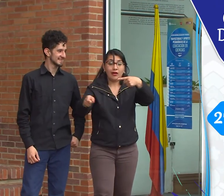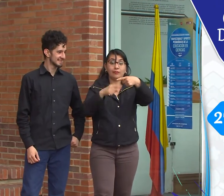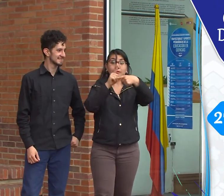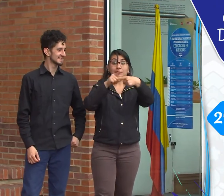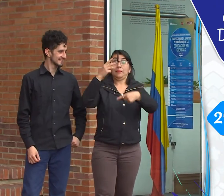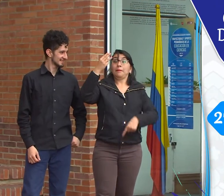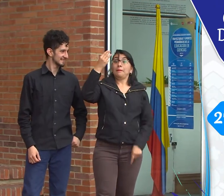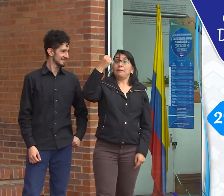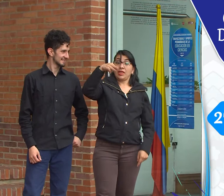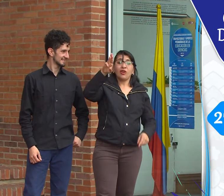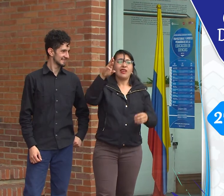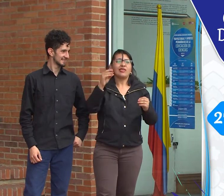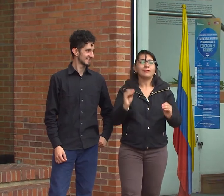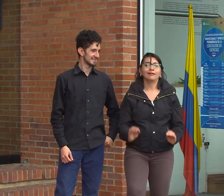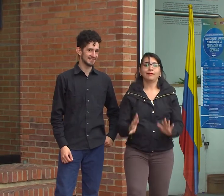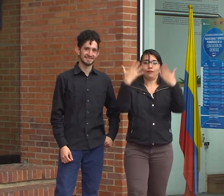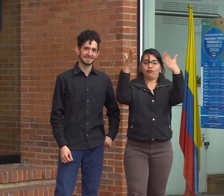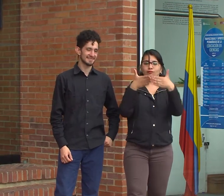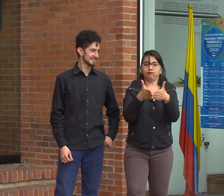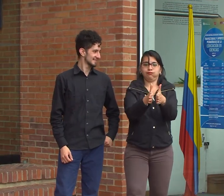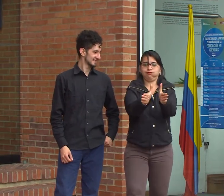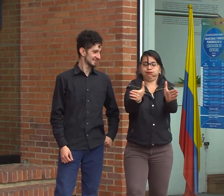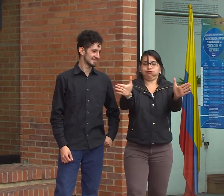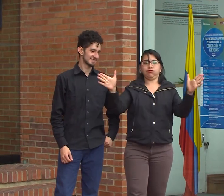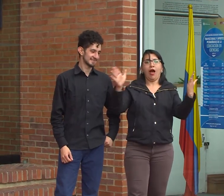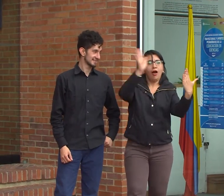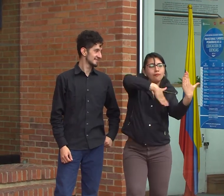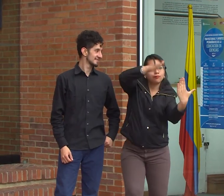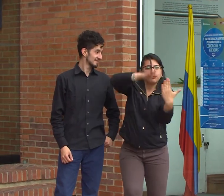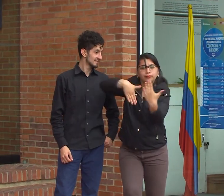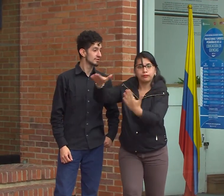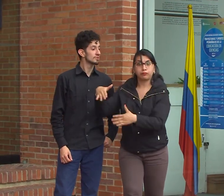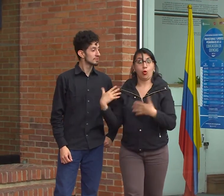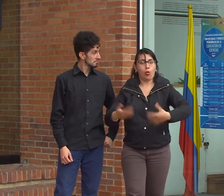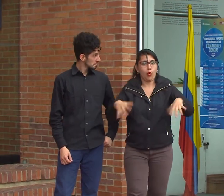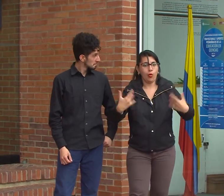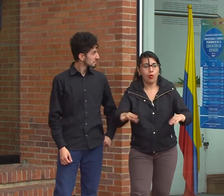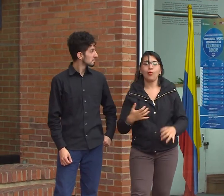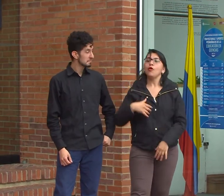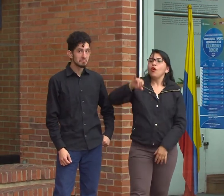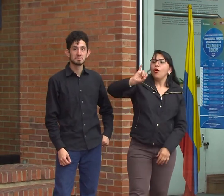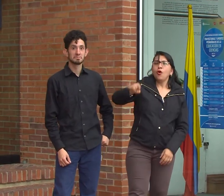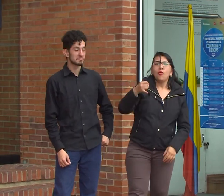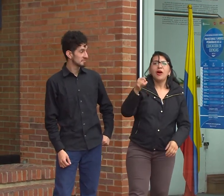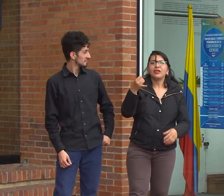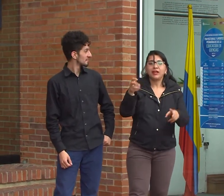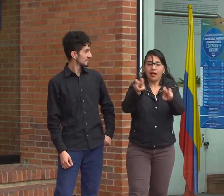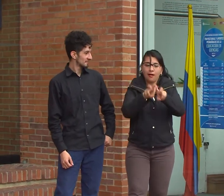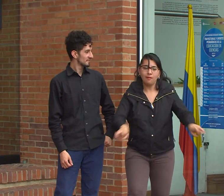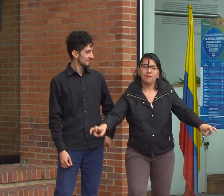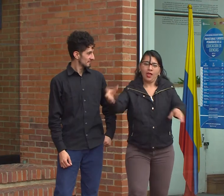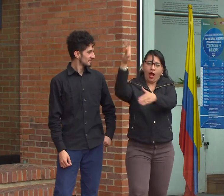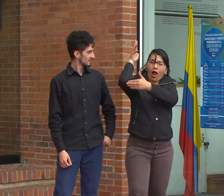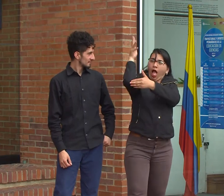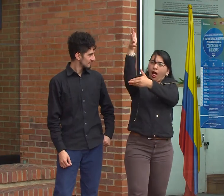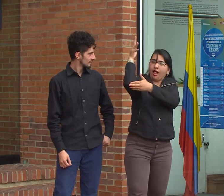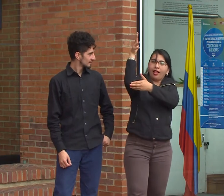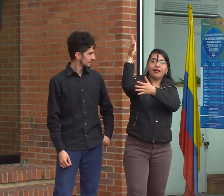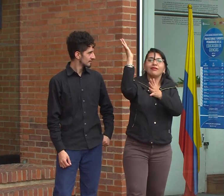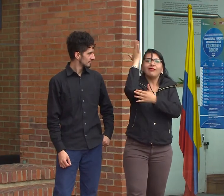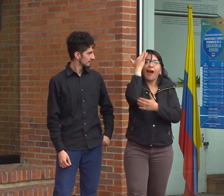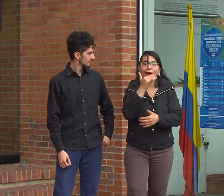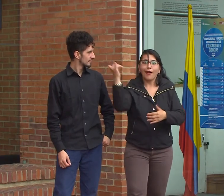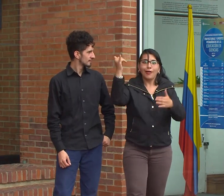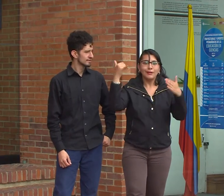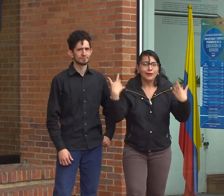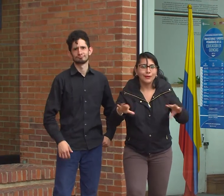¡Wow! ¿Qué vamos a hacer? El miércoles vamos a hacer la apertura. Vamos a pintar, vamos a hacer varias cosas. El jueves vamos a